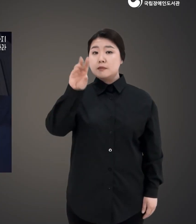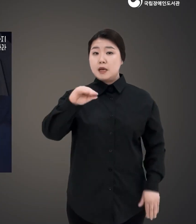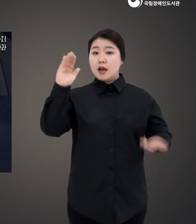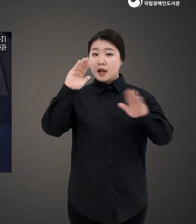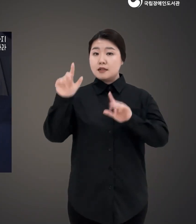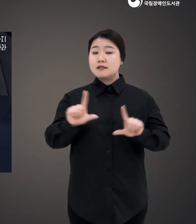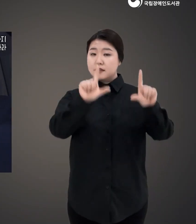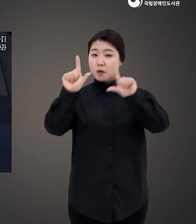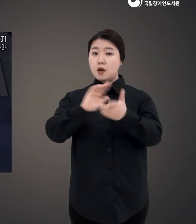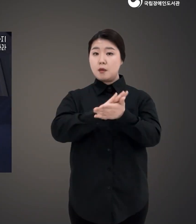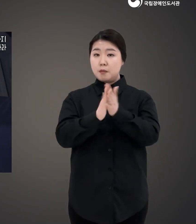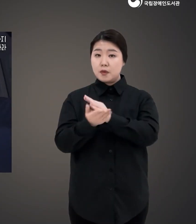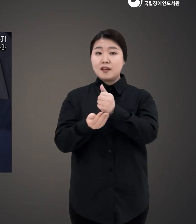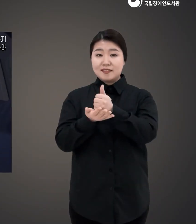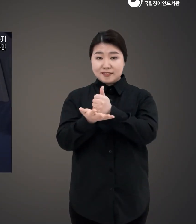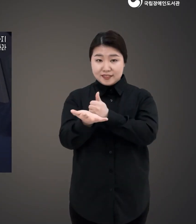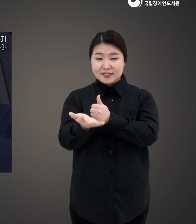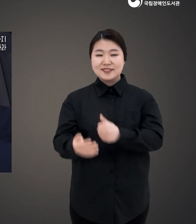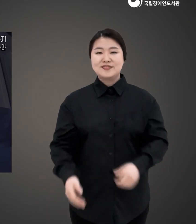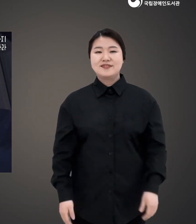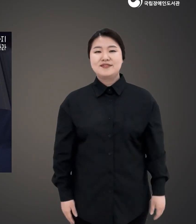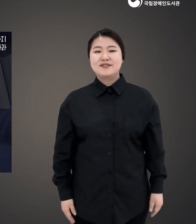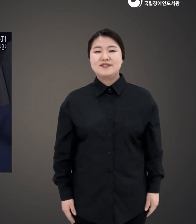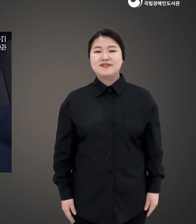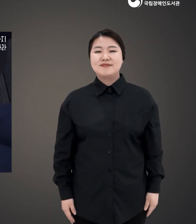(20만) 수강생의 삶을 변화시킨